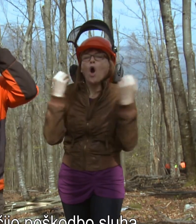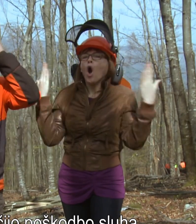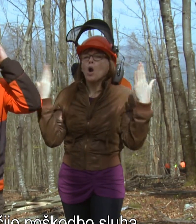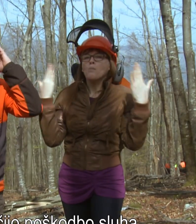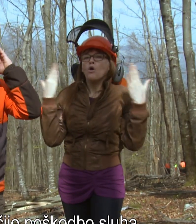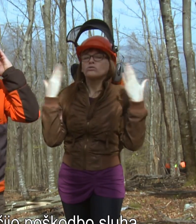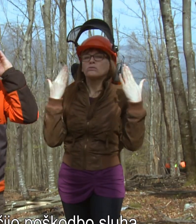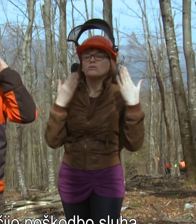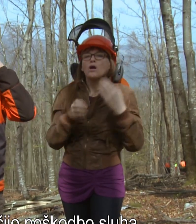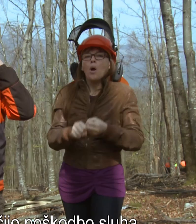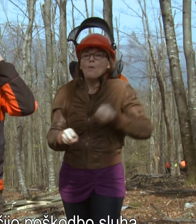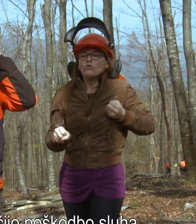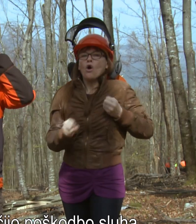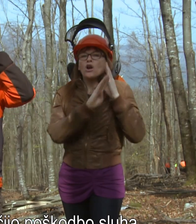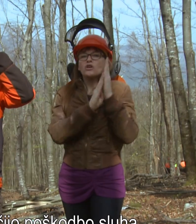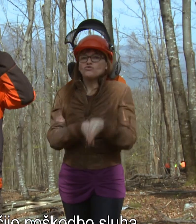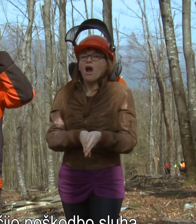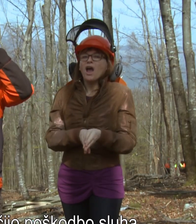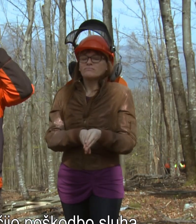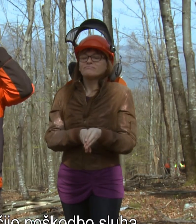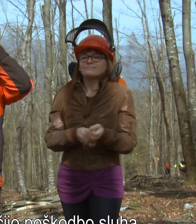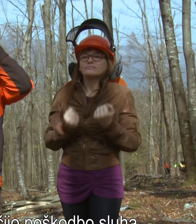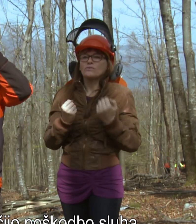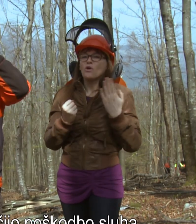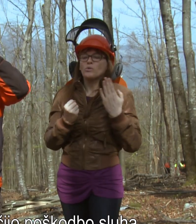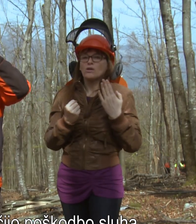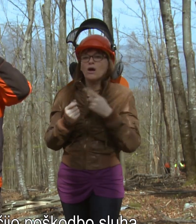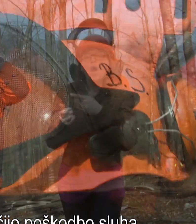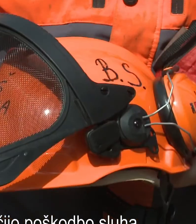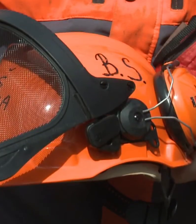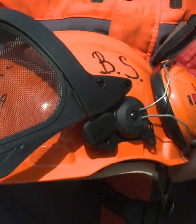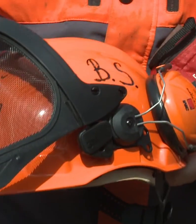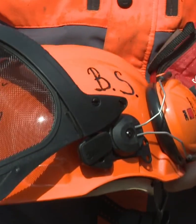ropota motorne žage. Ne?